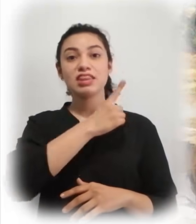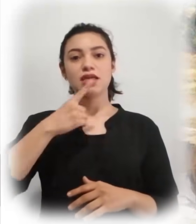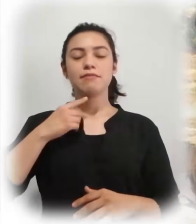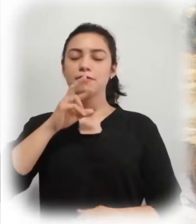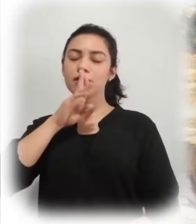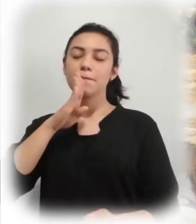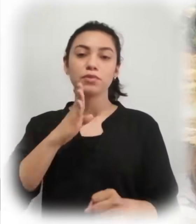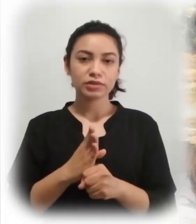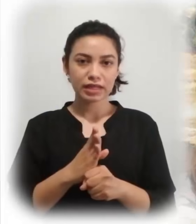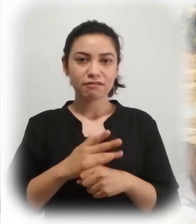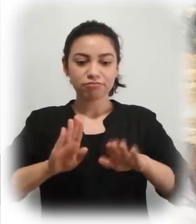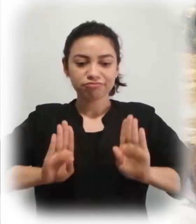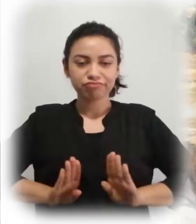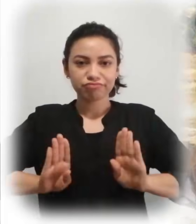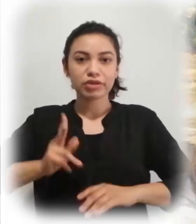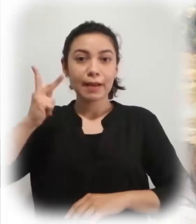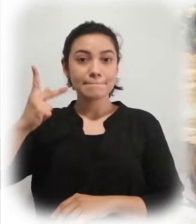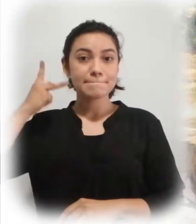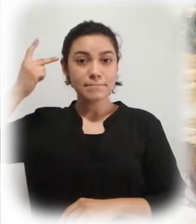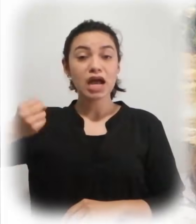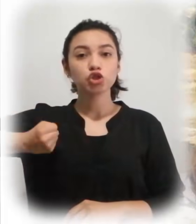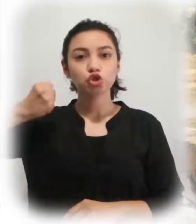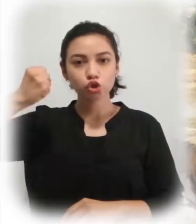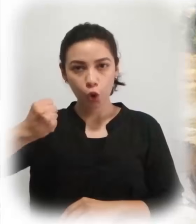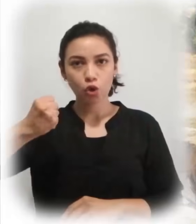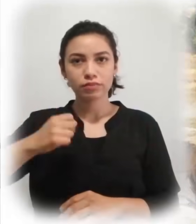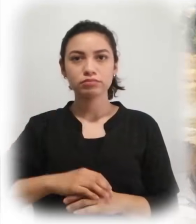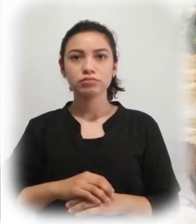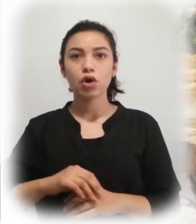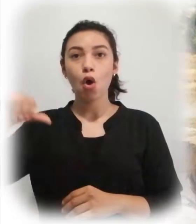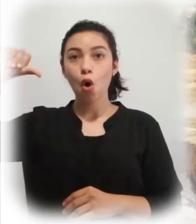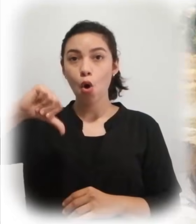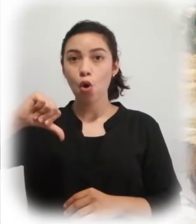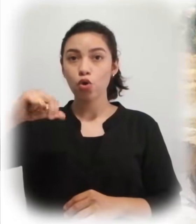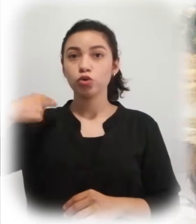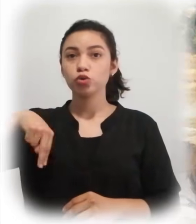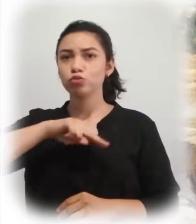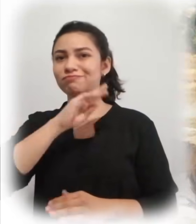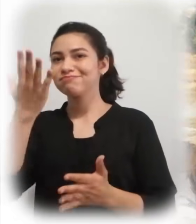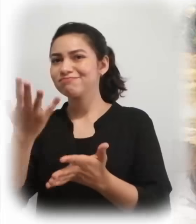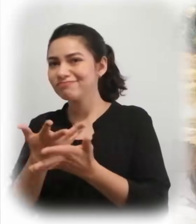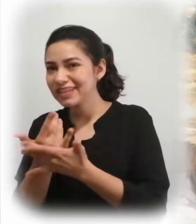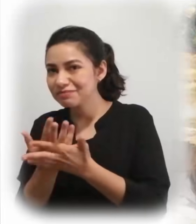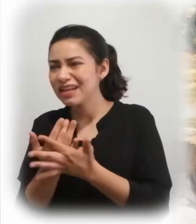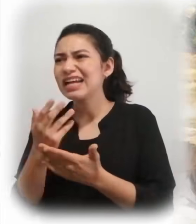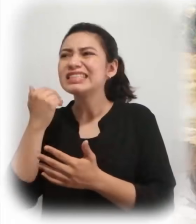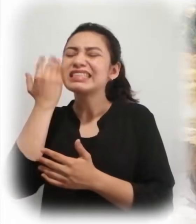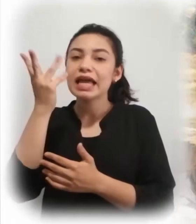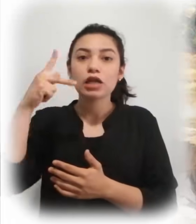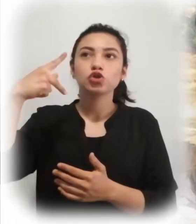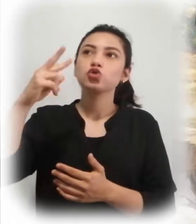actitudes de pastor. Hoy esperamos y queremos oír su voz